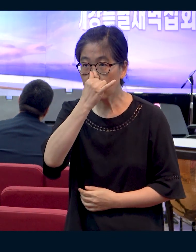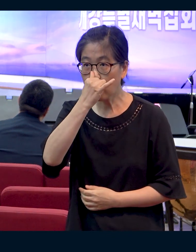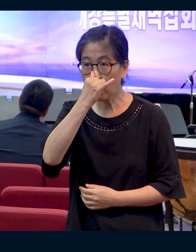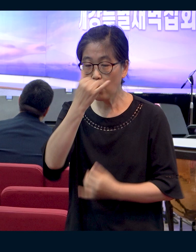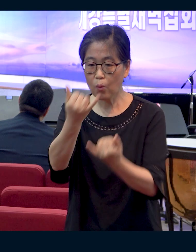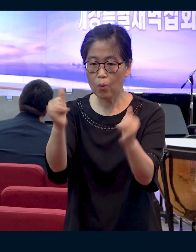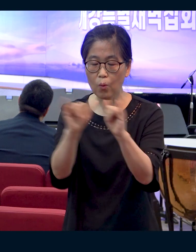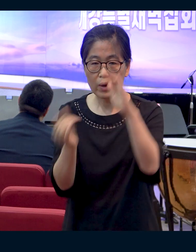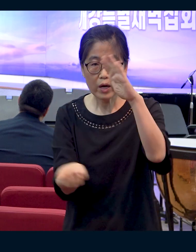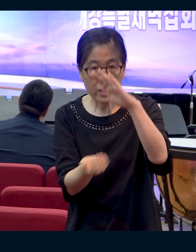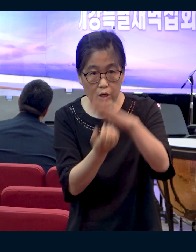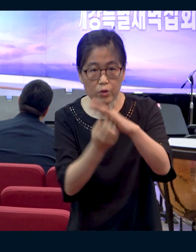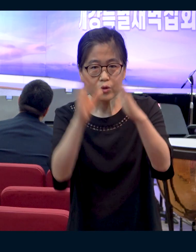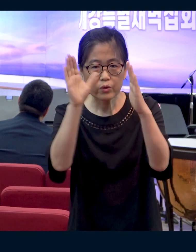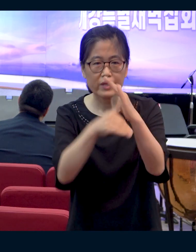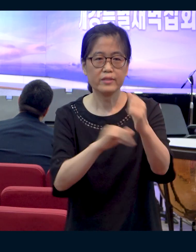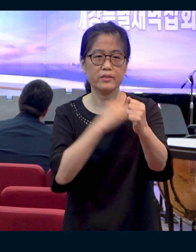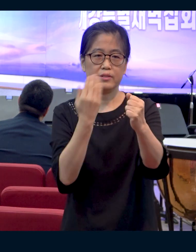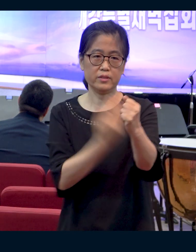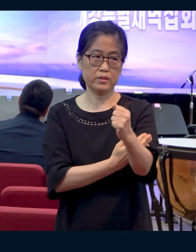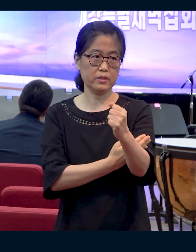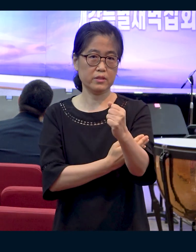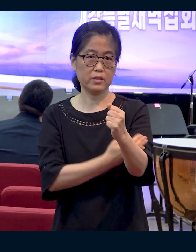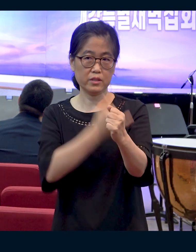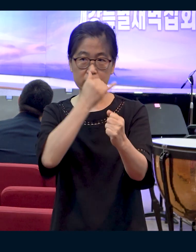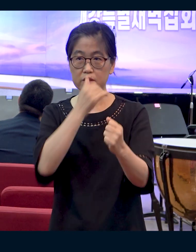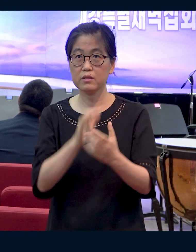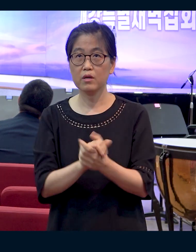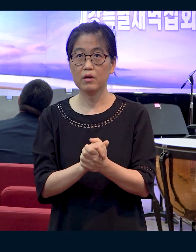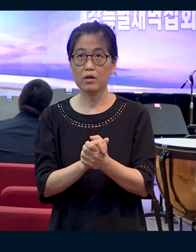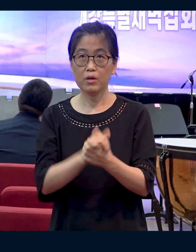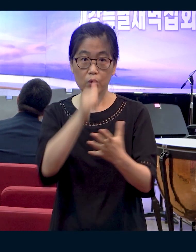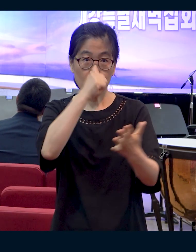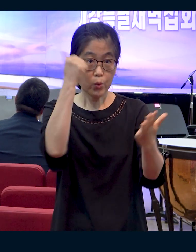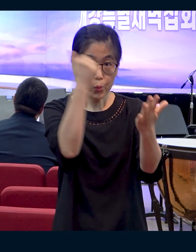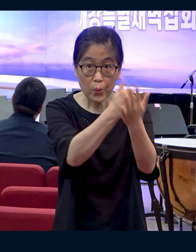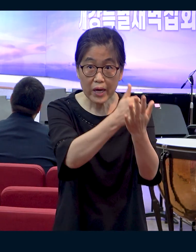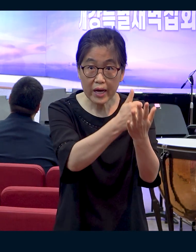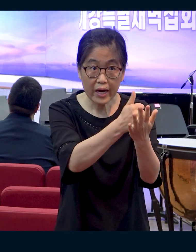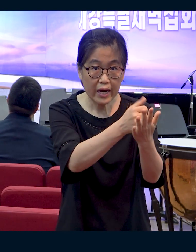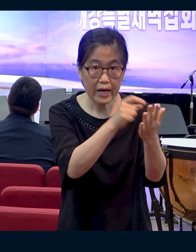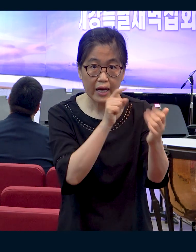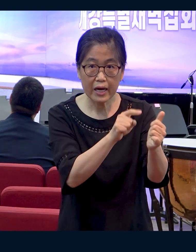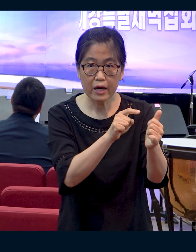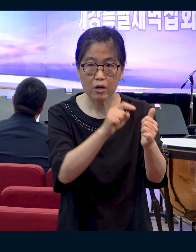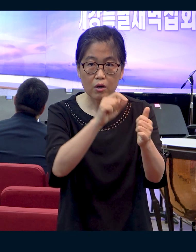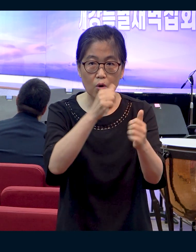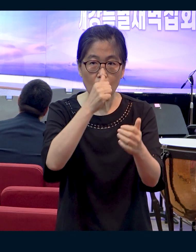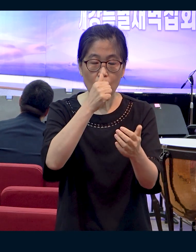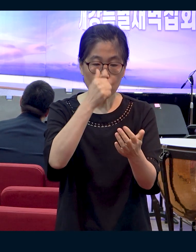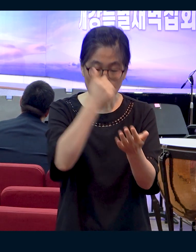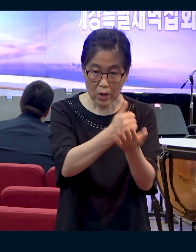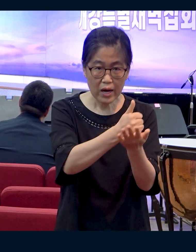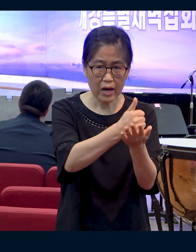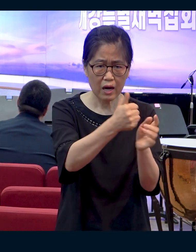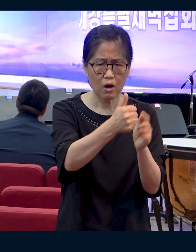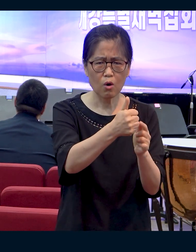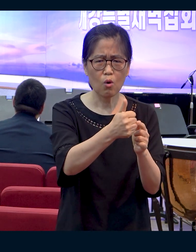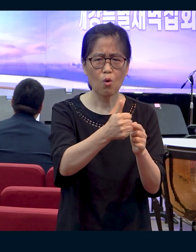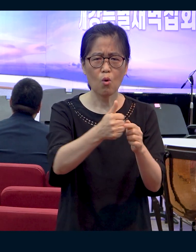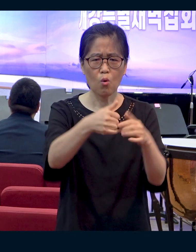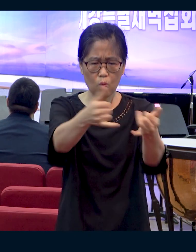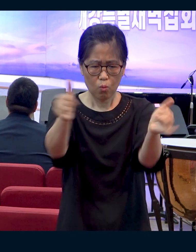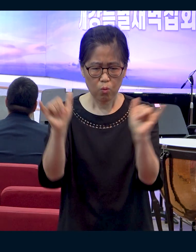공동체를 이루는 것이 바로 능력이에요. 죄는요 절대로 공동체를 이룰 수가 없습니다.